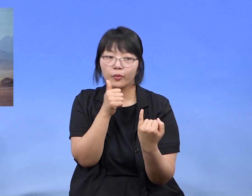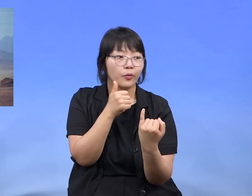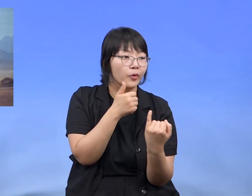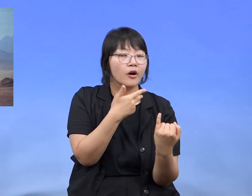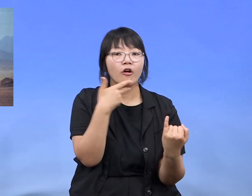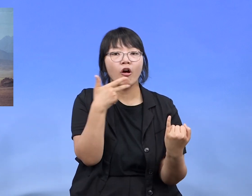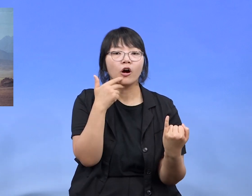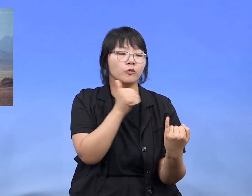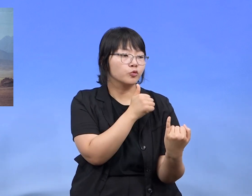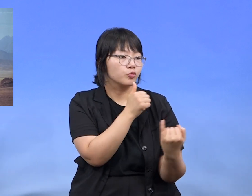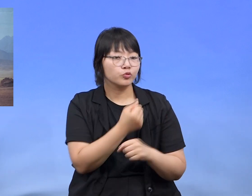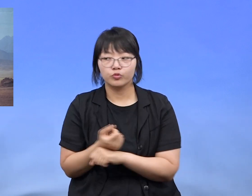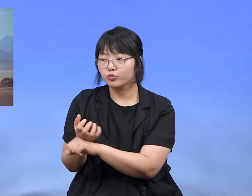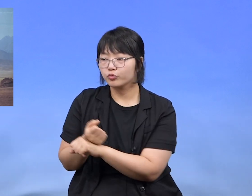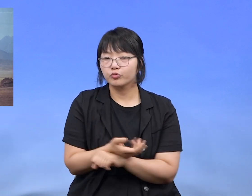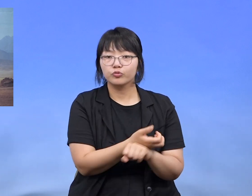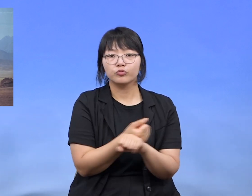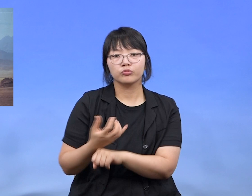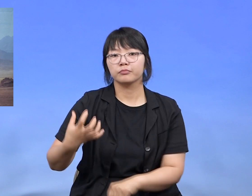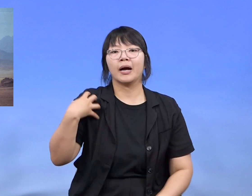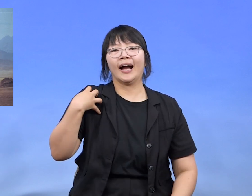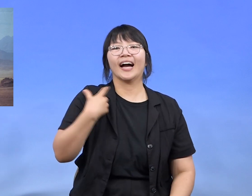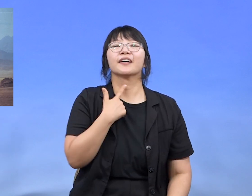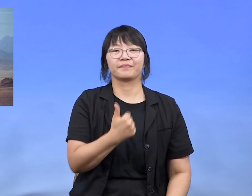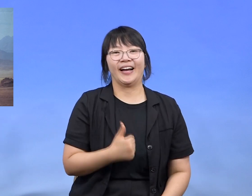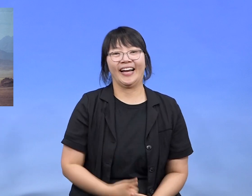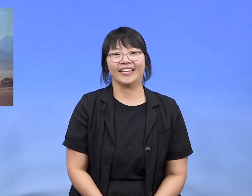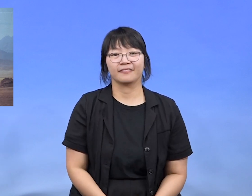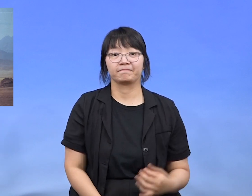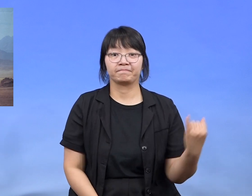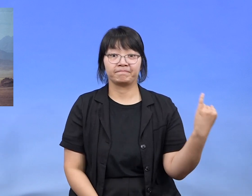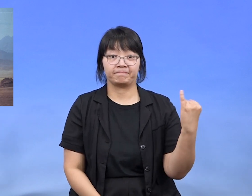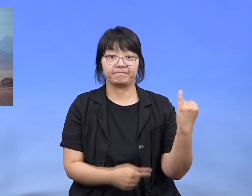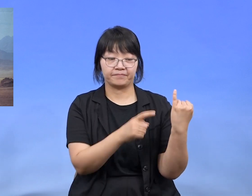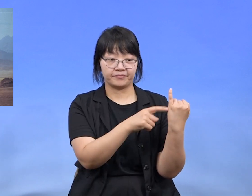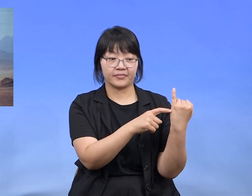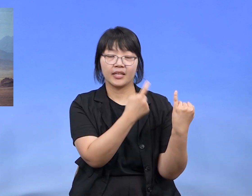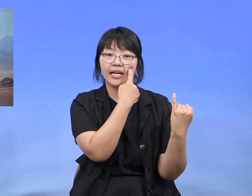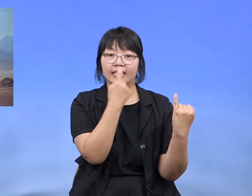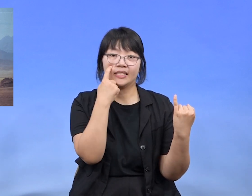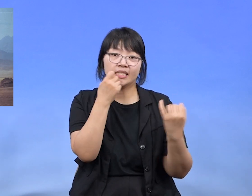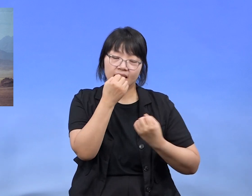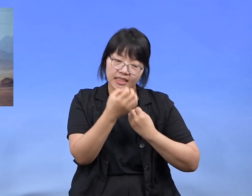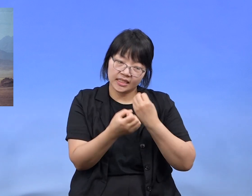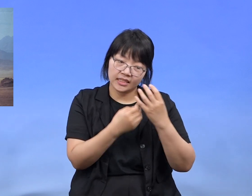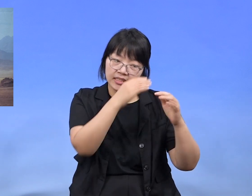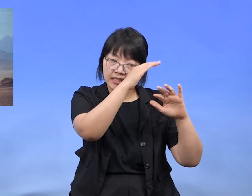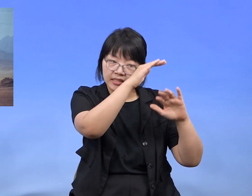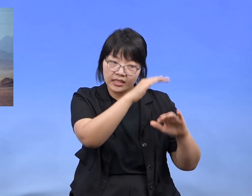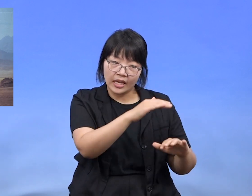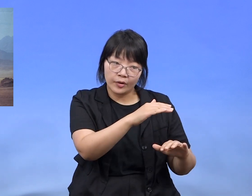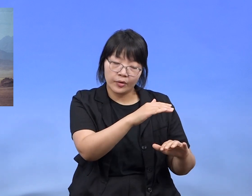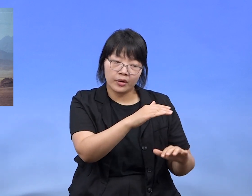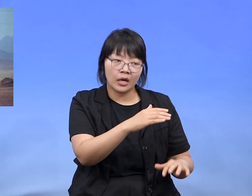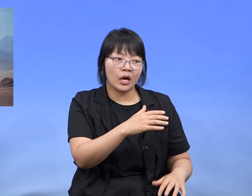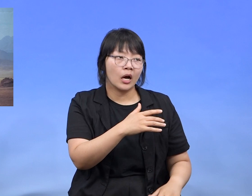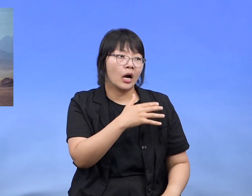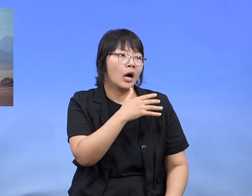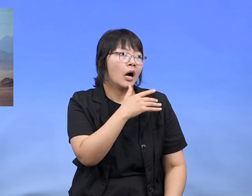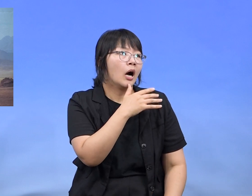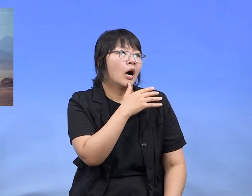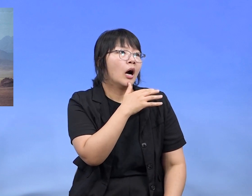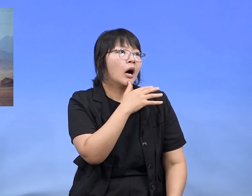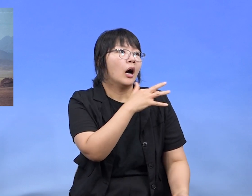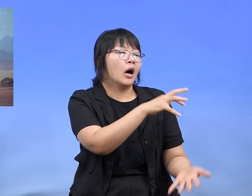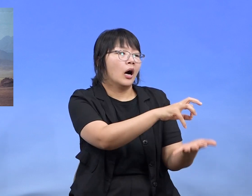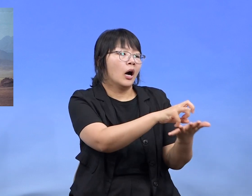그런 책임을 맡았습니다. 그런데 이 자매가 간증하는 것 가운데 제 마음에 깊이 새겨진 간증의